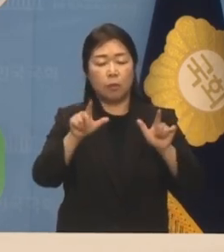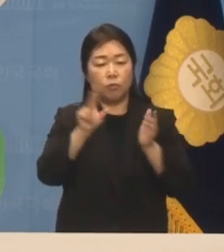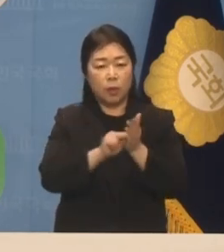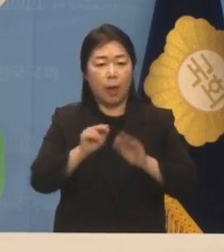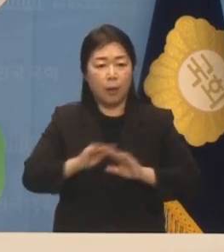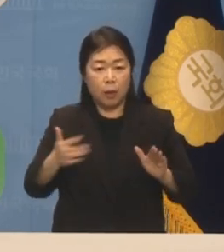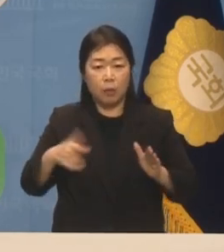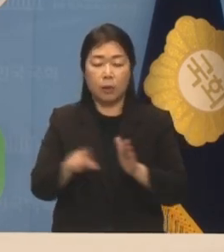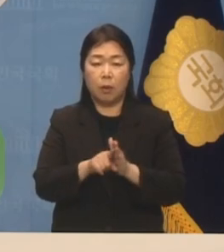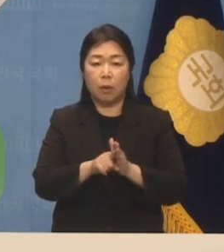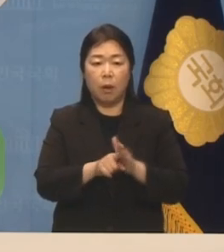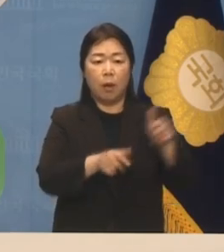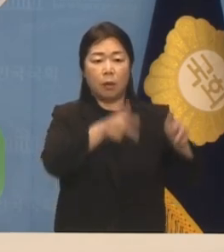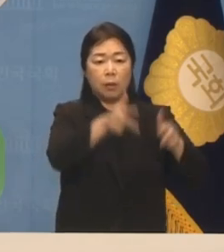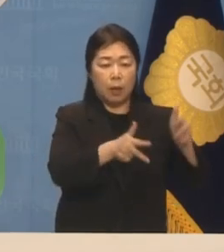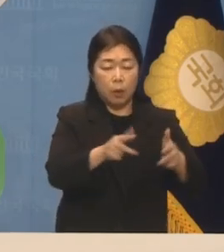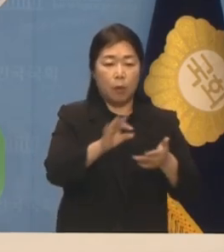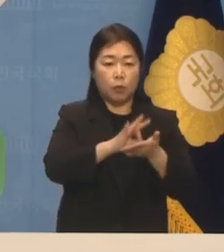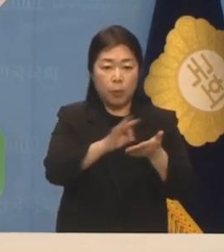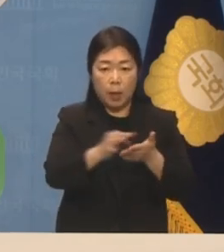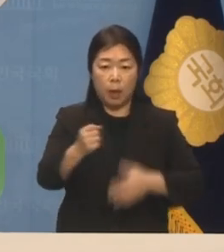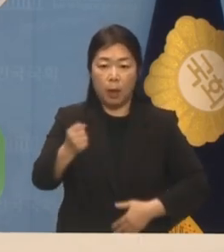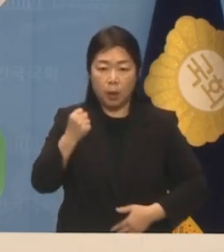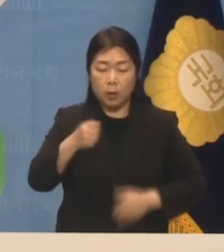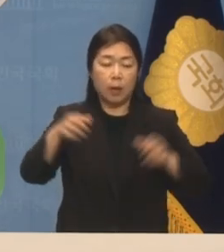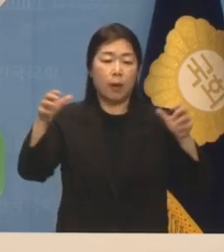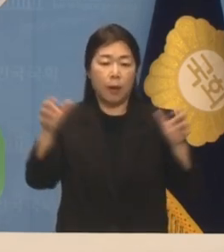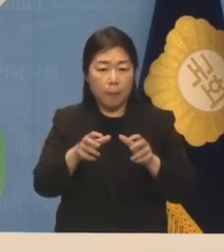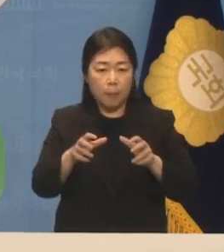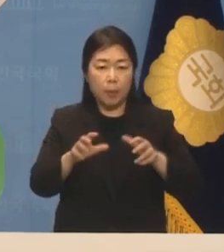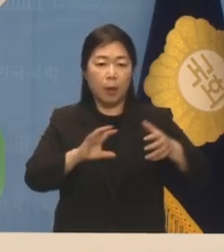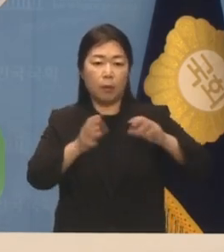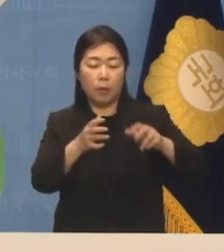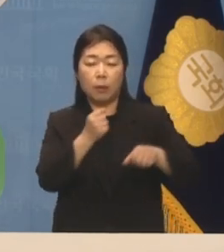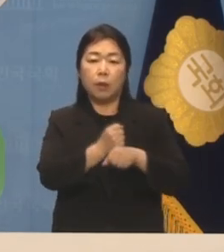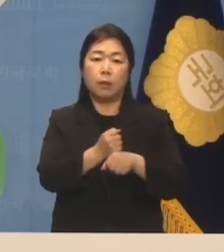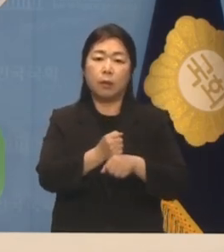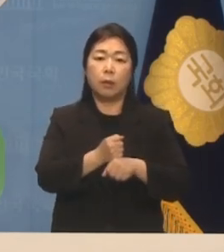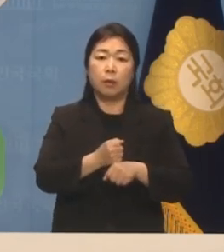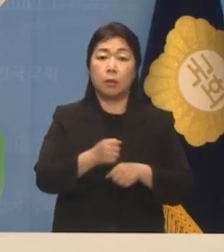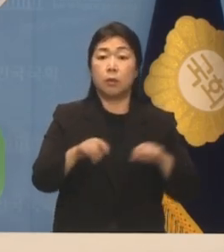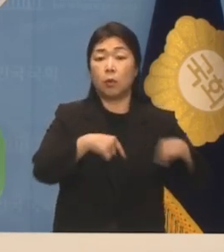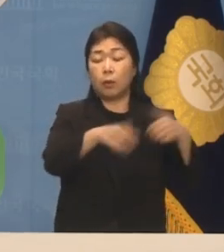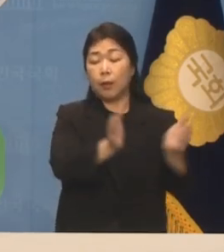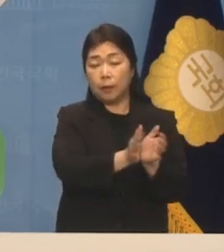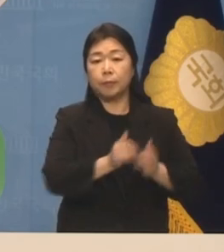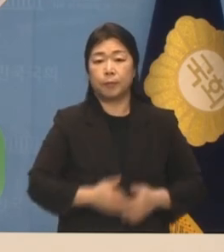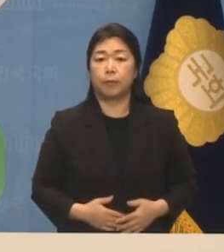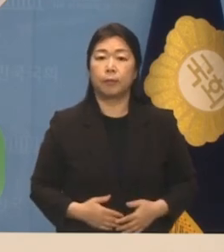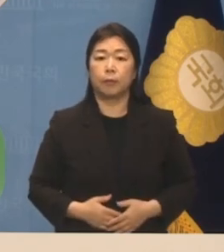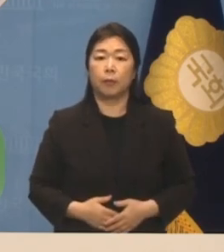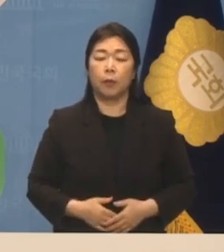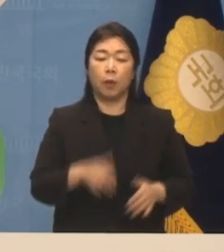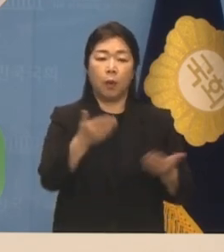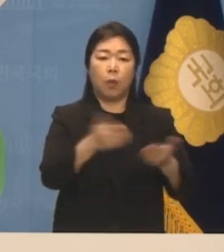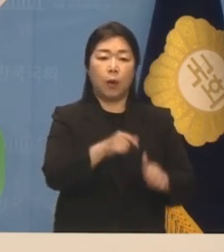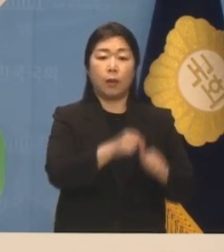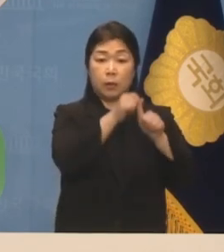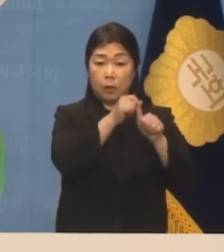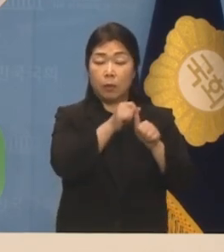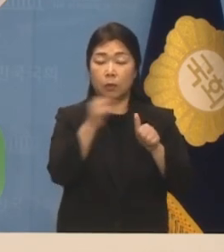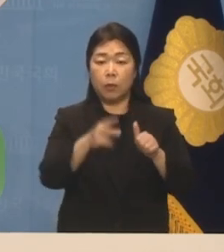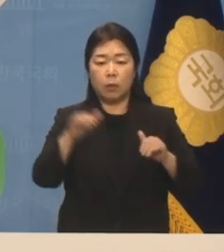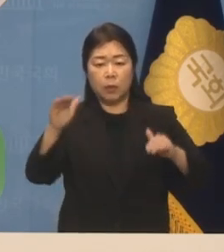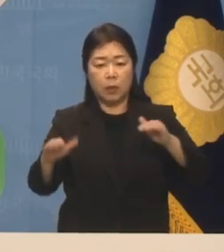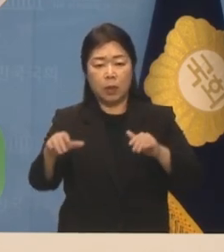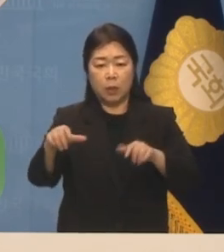소비, 에너지를 아우르는 생태전환을 만들어낼 정당. 저성장의 일상화, 고용 없는 성장, 지역